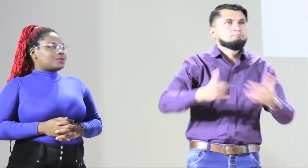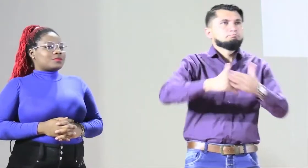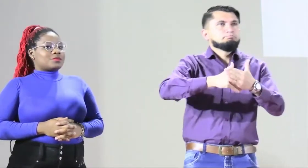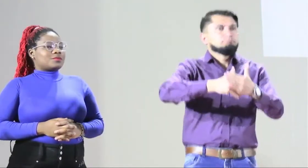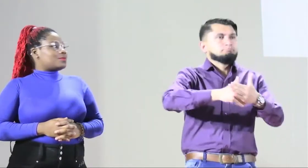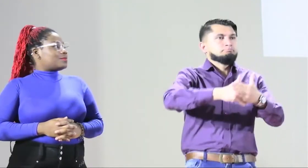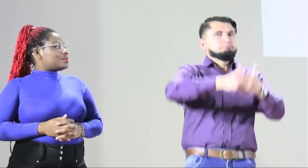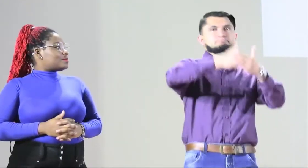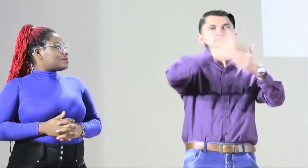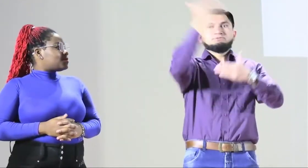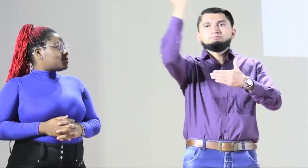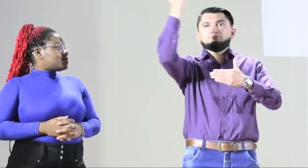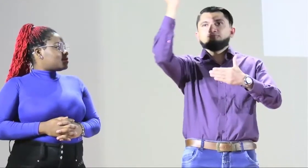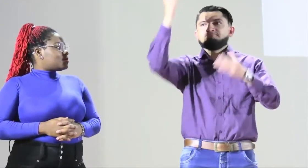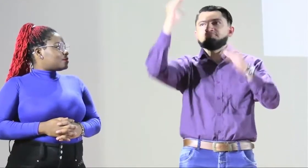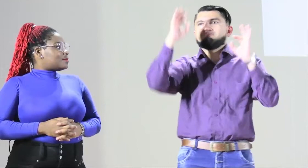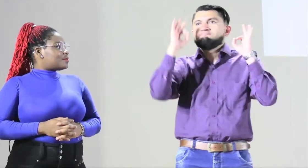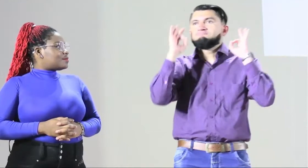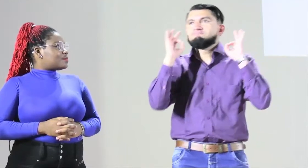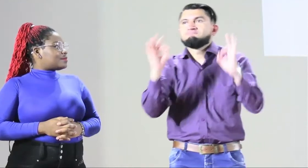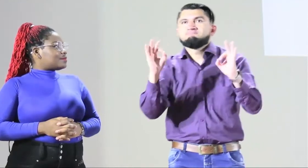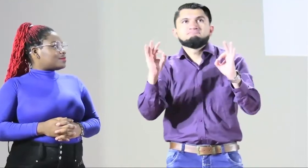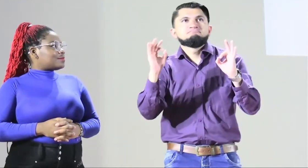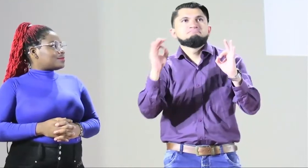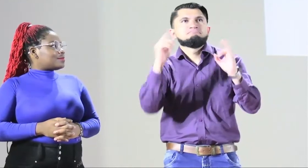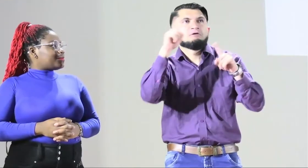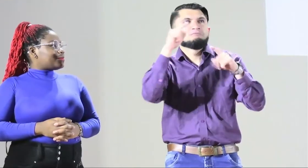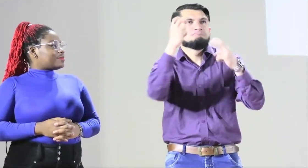Thank you.